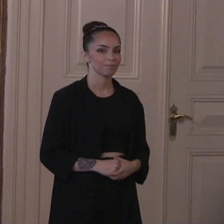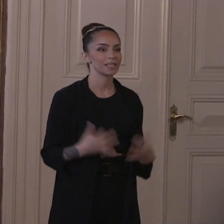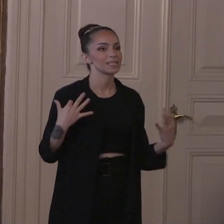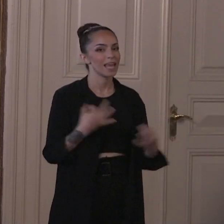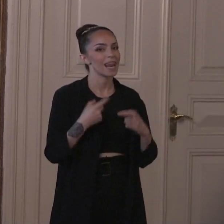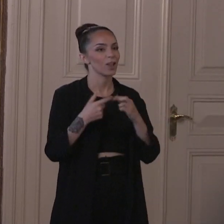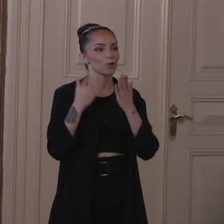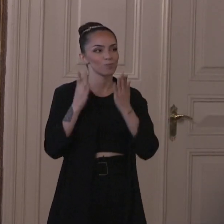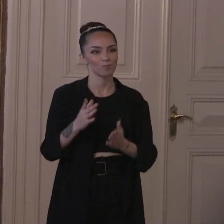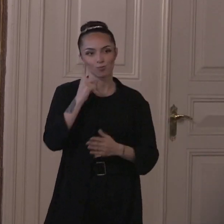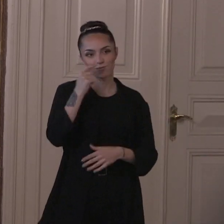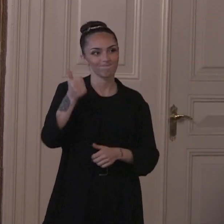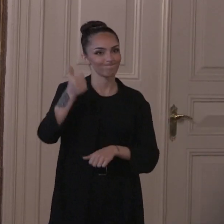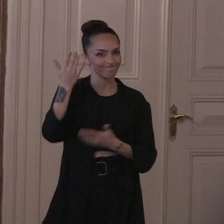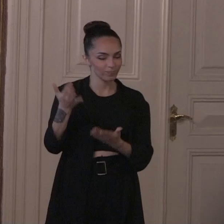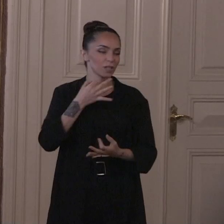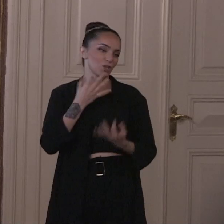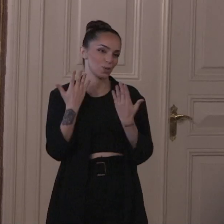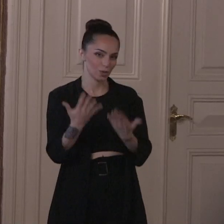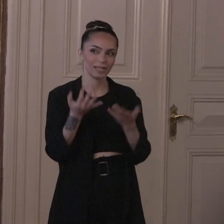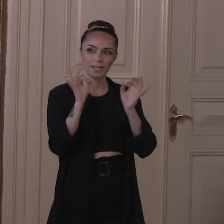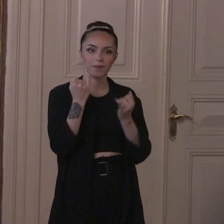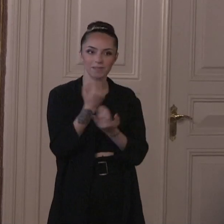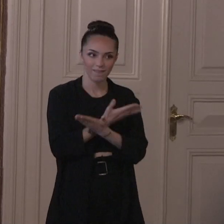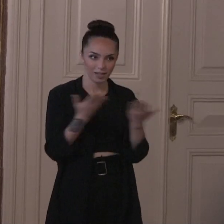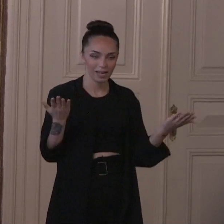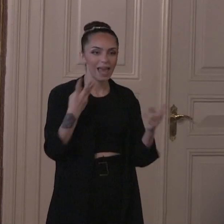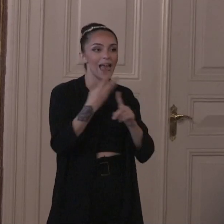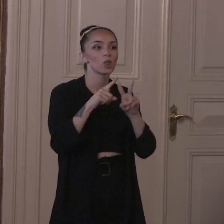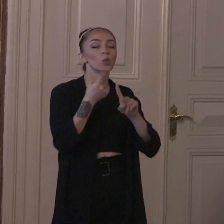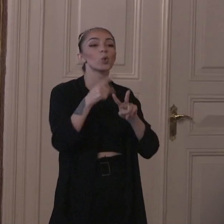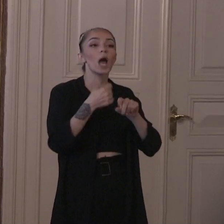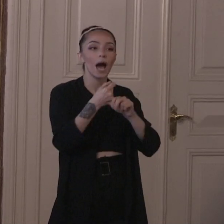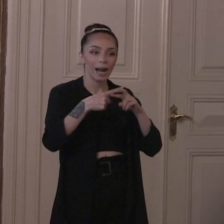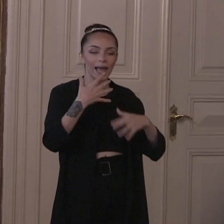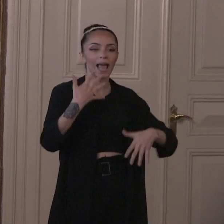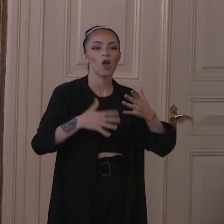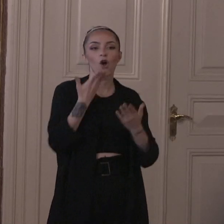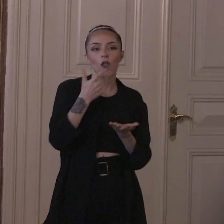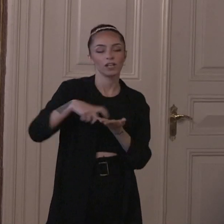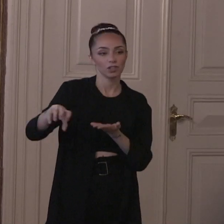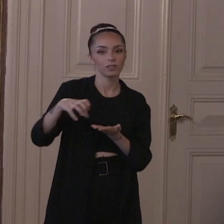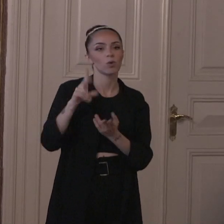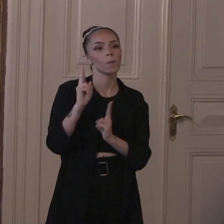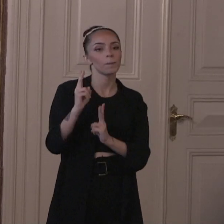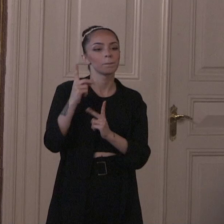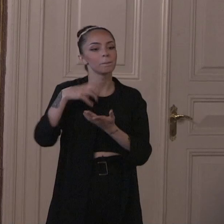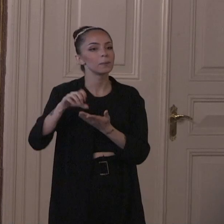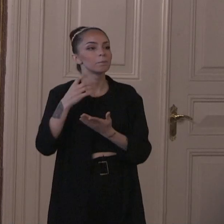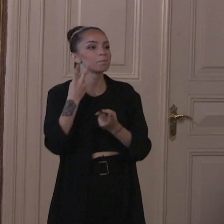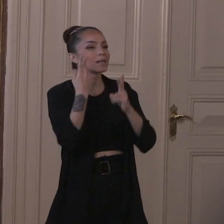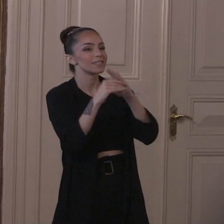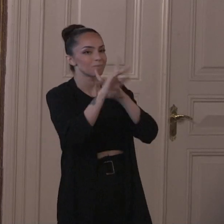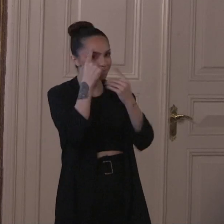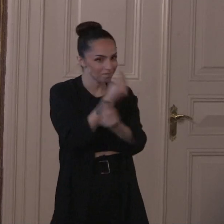Sayın rektörümüze teşekkür ediyoruz. Değerli konuklar, Enülber Engelli Öğrenci Biriminden mesajları iletmek üzere Engelli